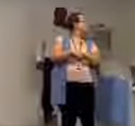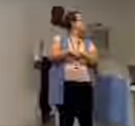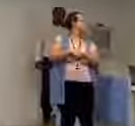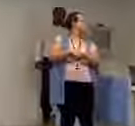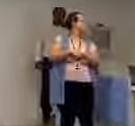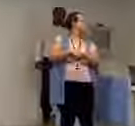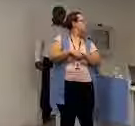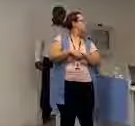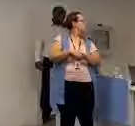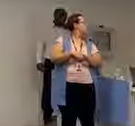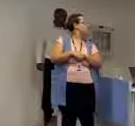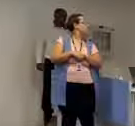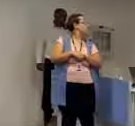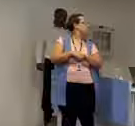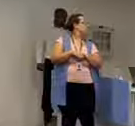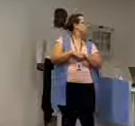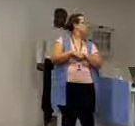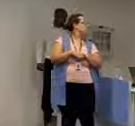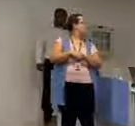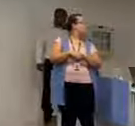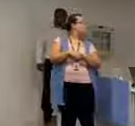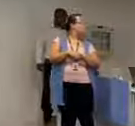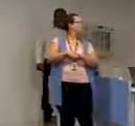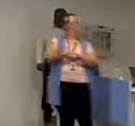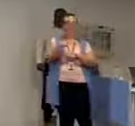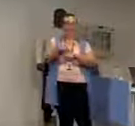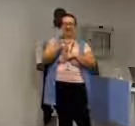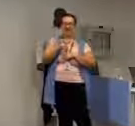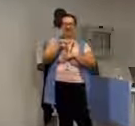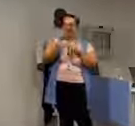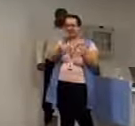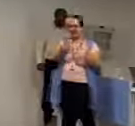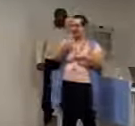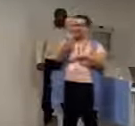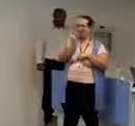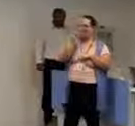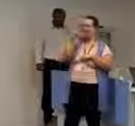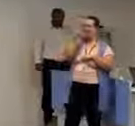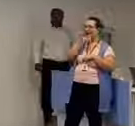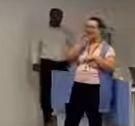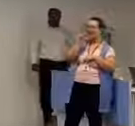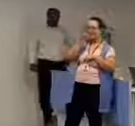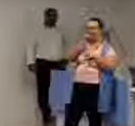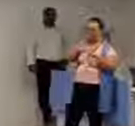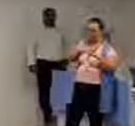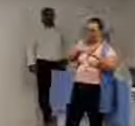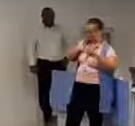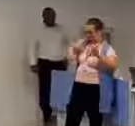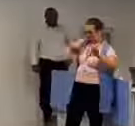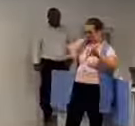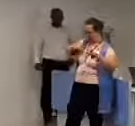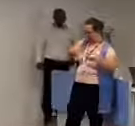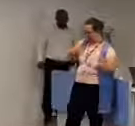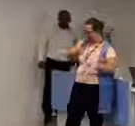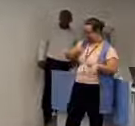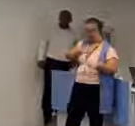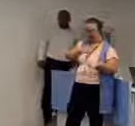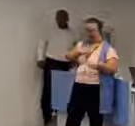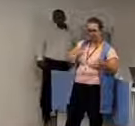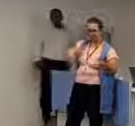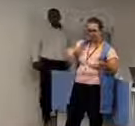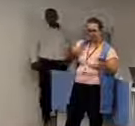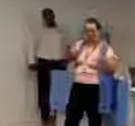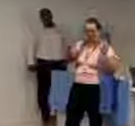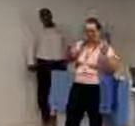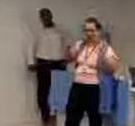fazer e vai ficar 2 turnos produzindo, vai ficar no sábado, domingo, no feriado, de quem ir para a praia, não quer? Quem gosta de praia?